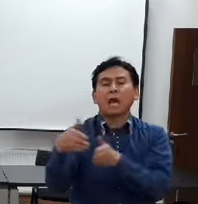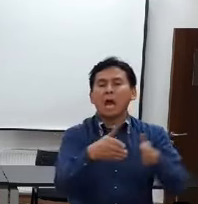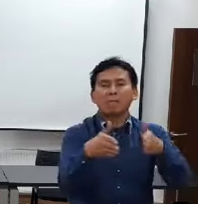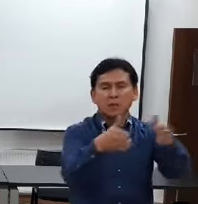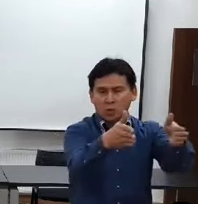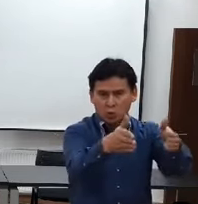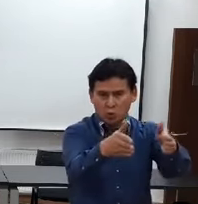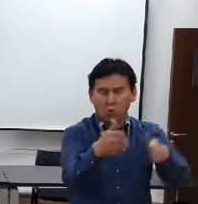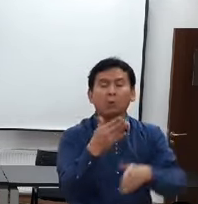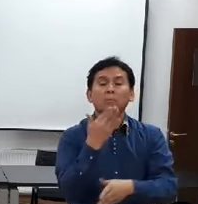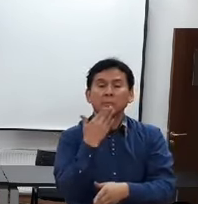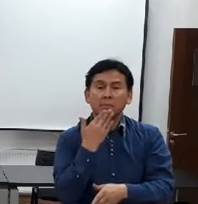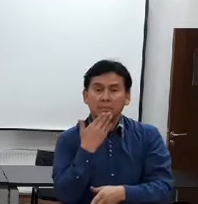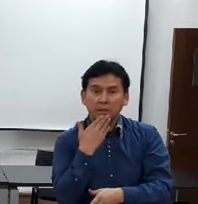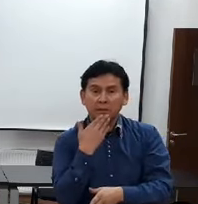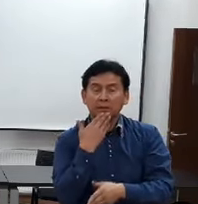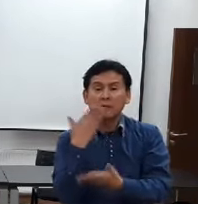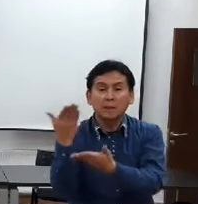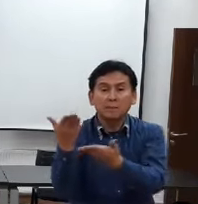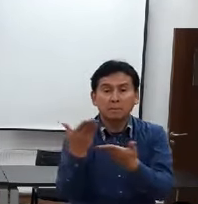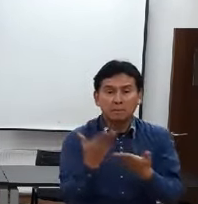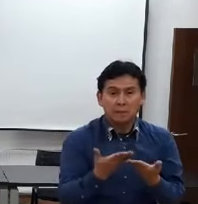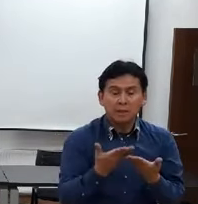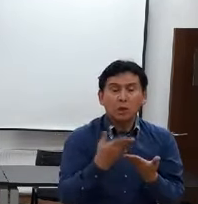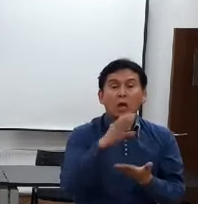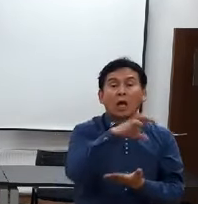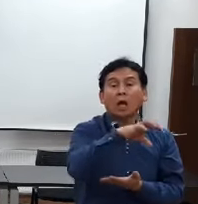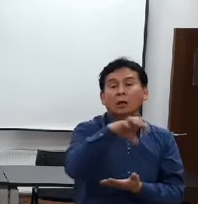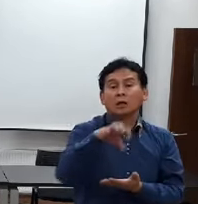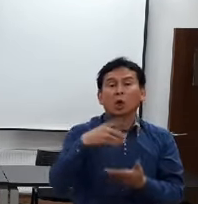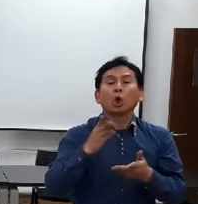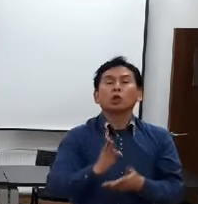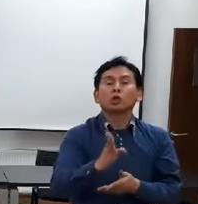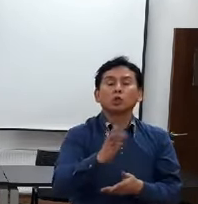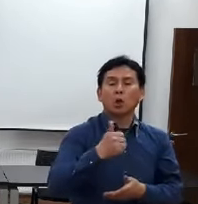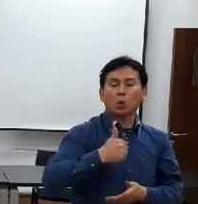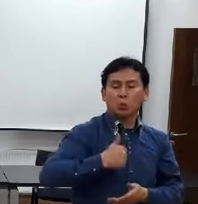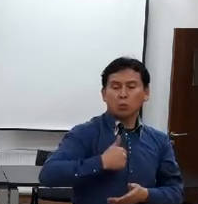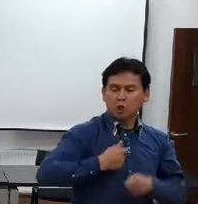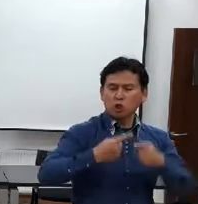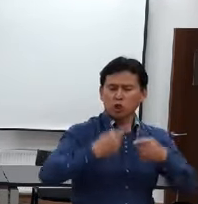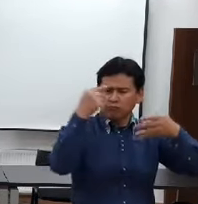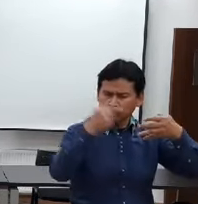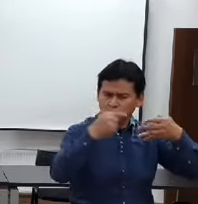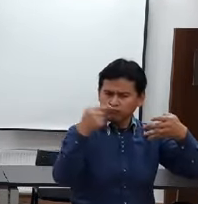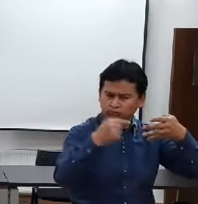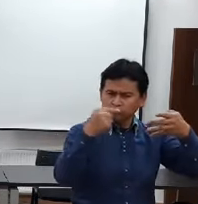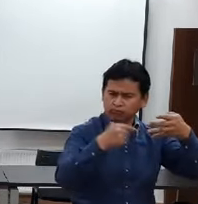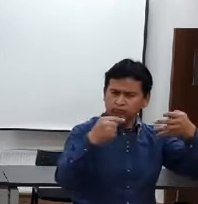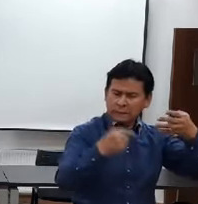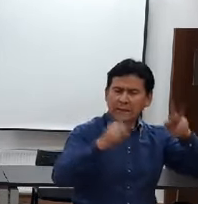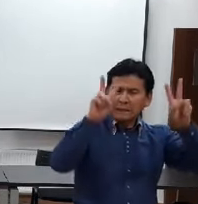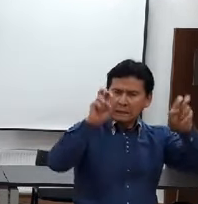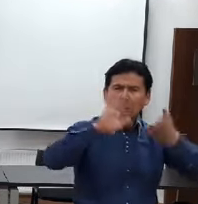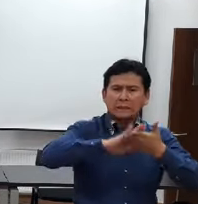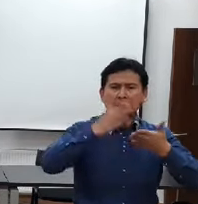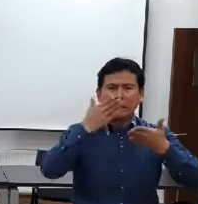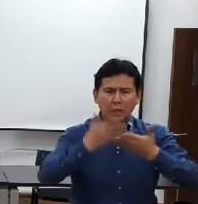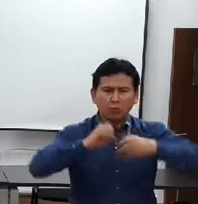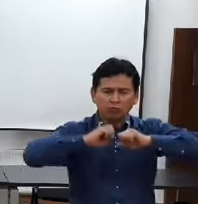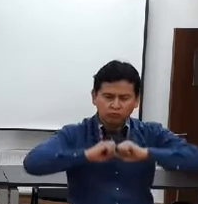así como también invito a la población a continuar dando cumplimiento a todas las medidas sanitarias que han sido